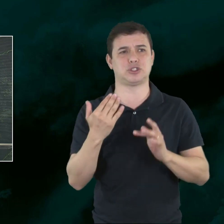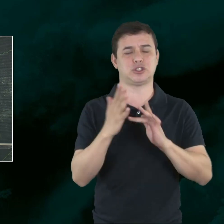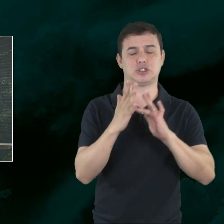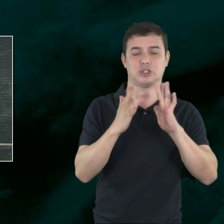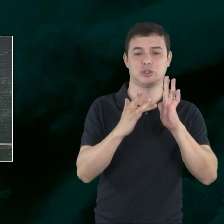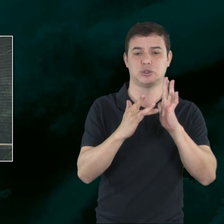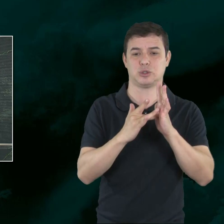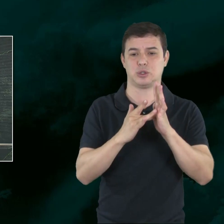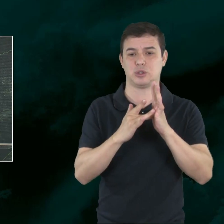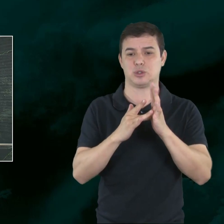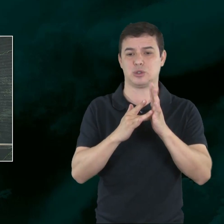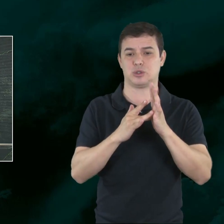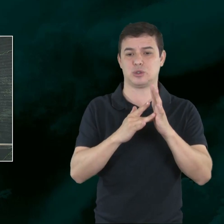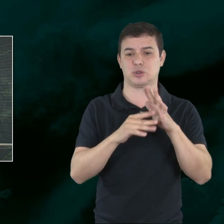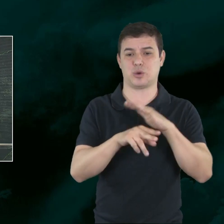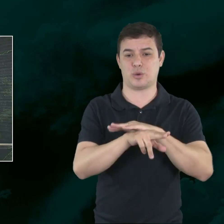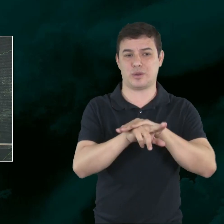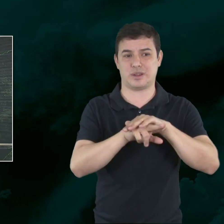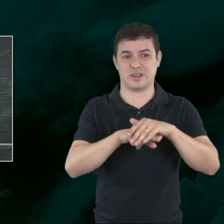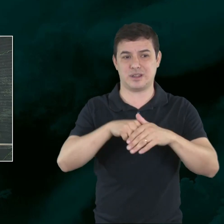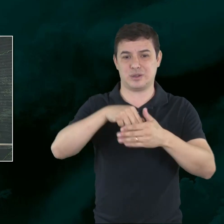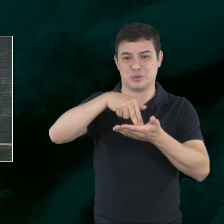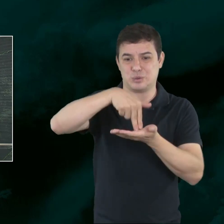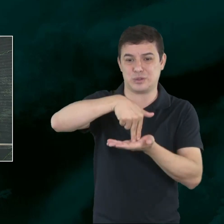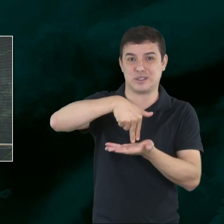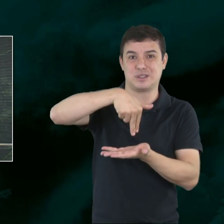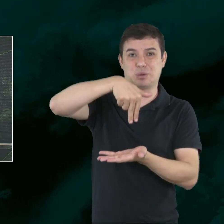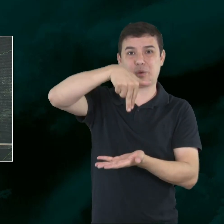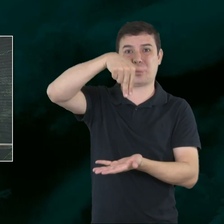ressuscitou dentre os mortos e o fez, né,